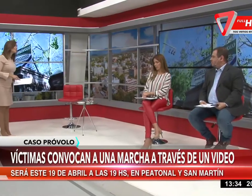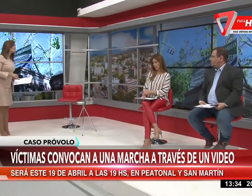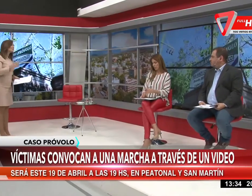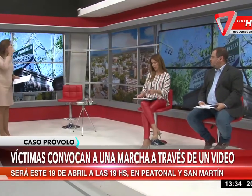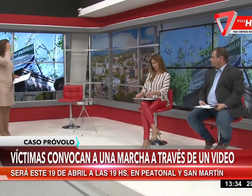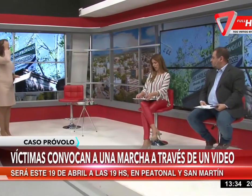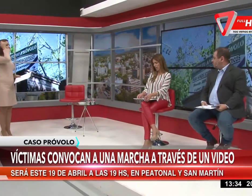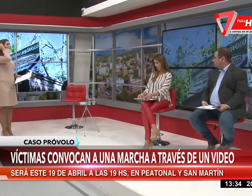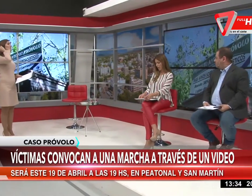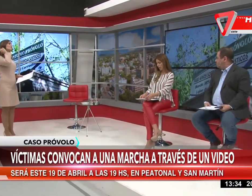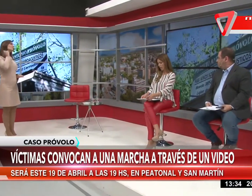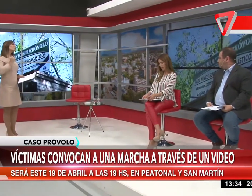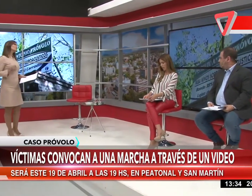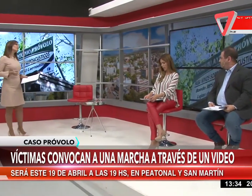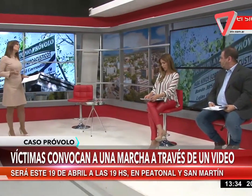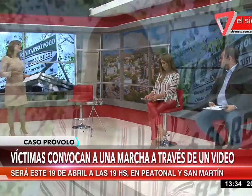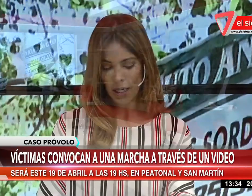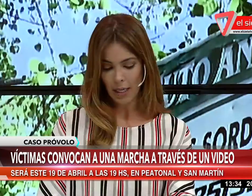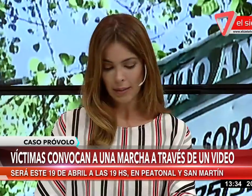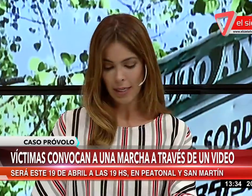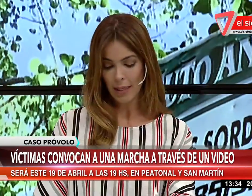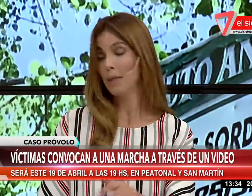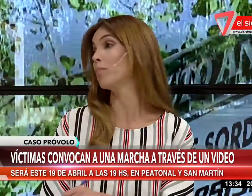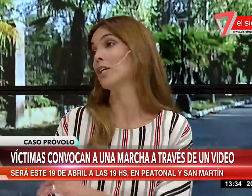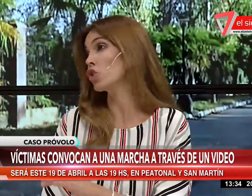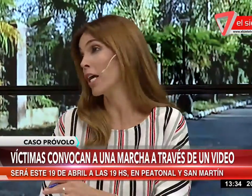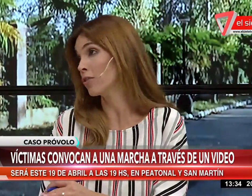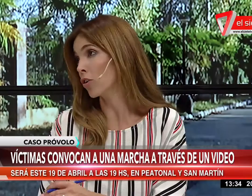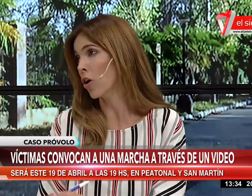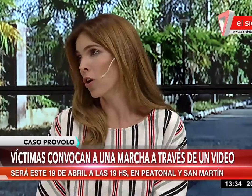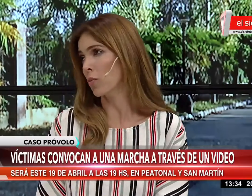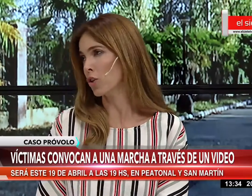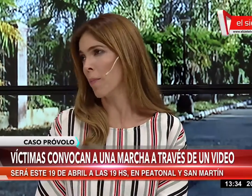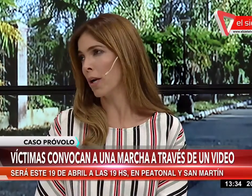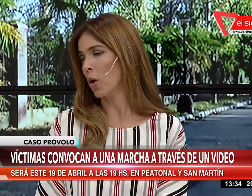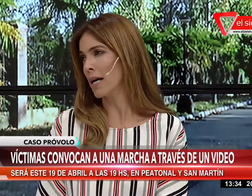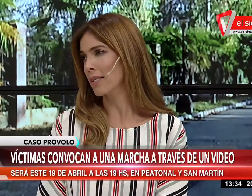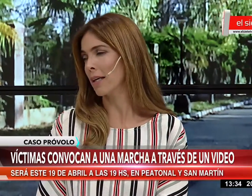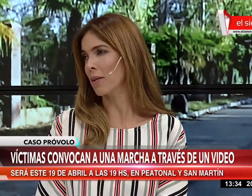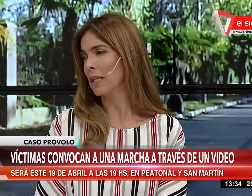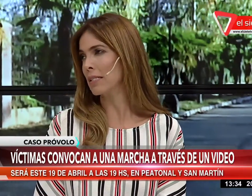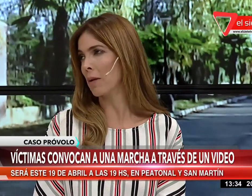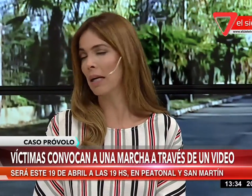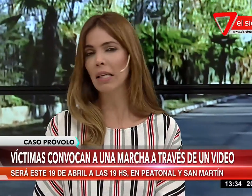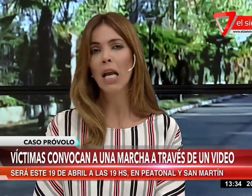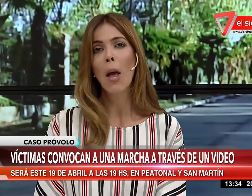Exactamente, se van a reunir en el pleno centro, como siempre lo hacen en Garibaldi San Martín,